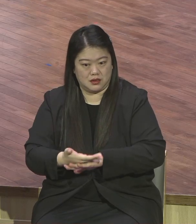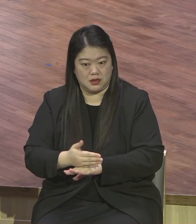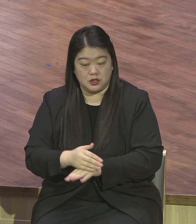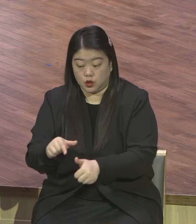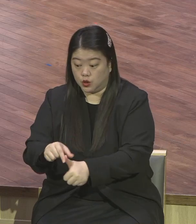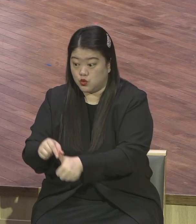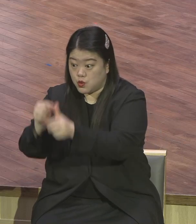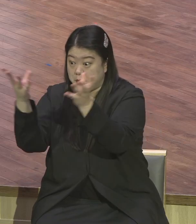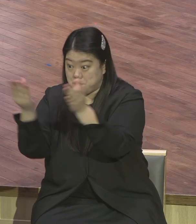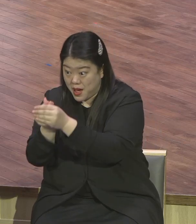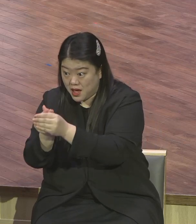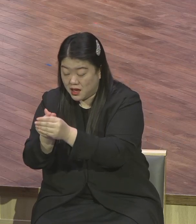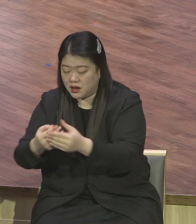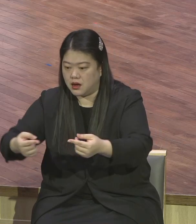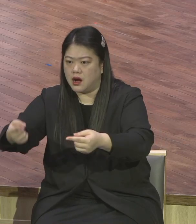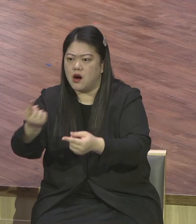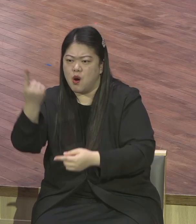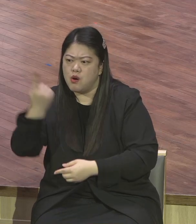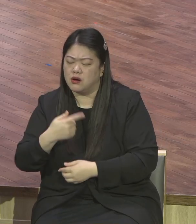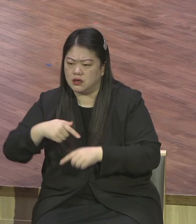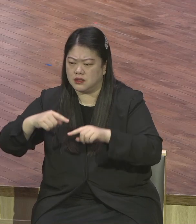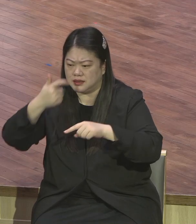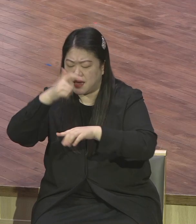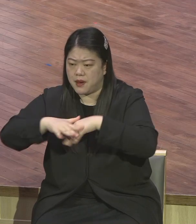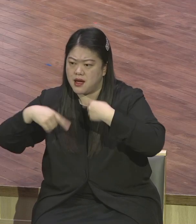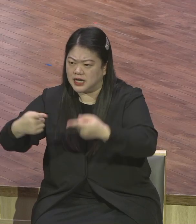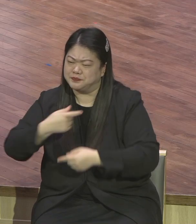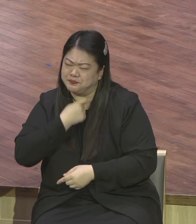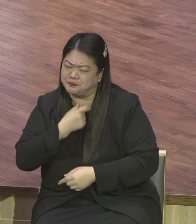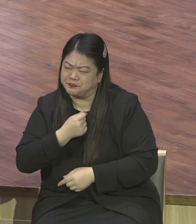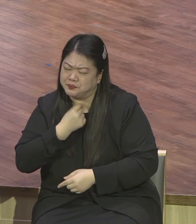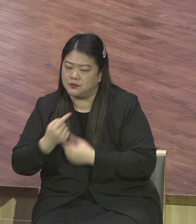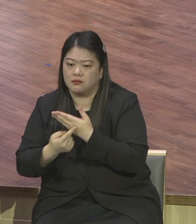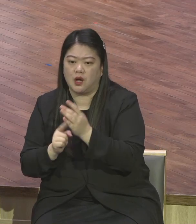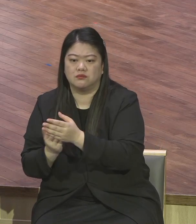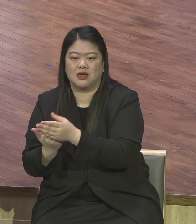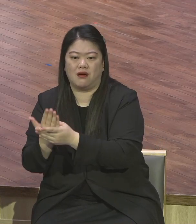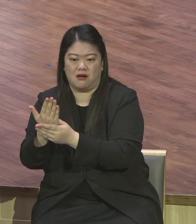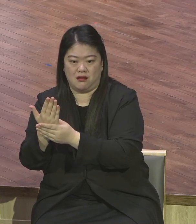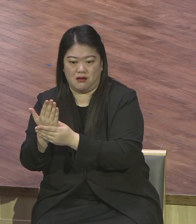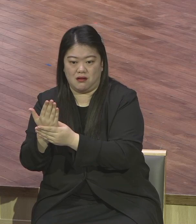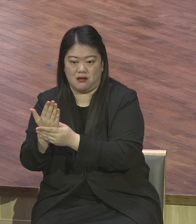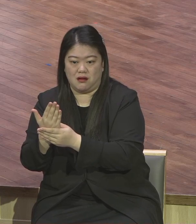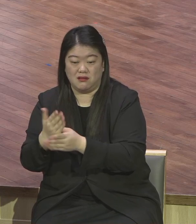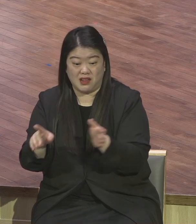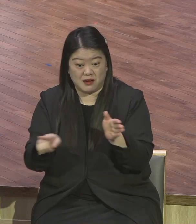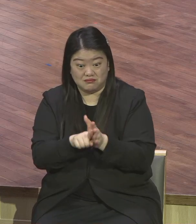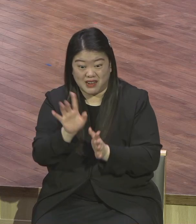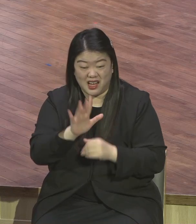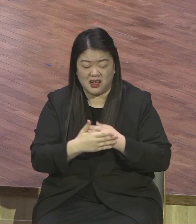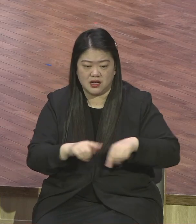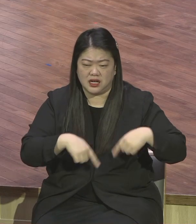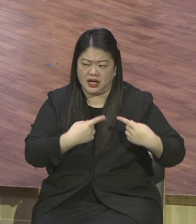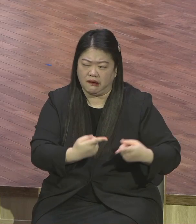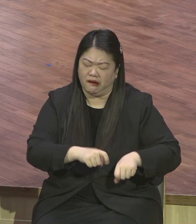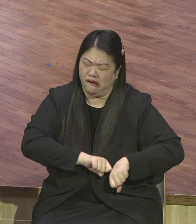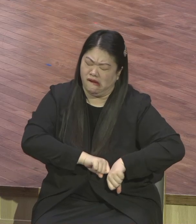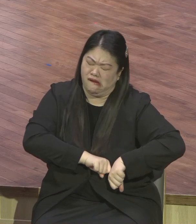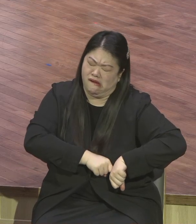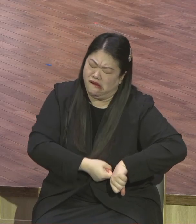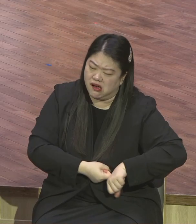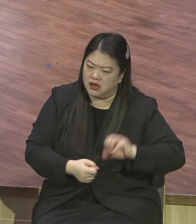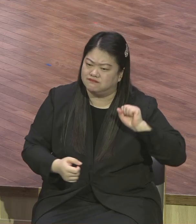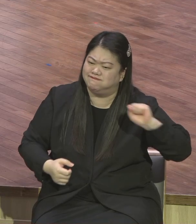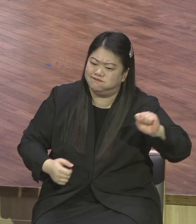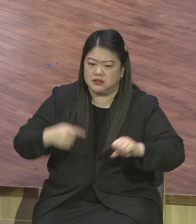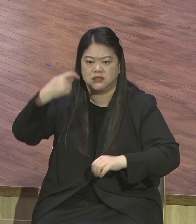그래서 우리 인간이란 것은 원래 생 영을 집어넣죠. 하나님의 형상으로